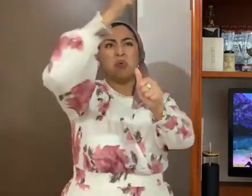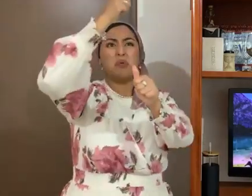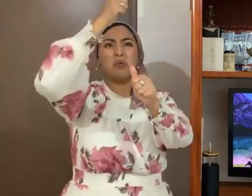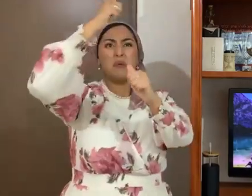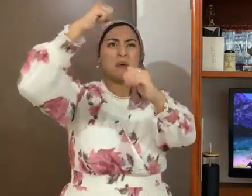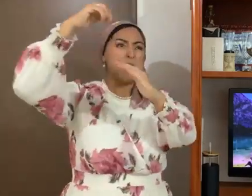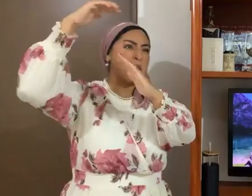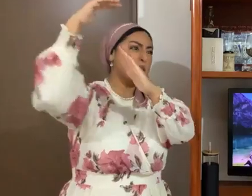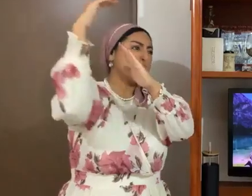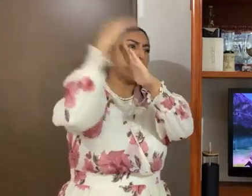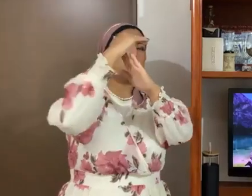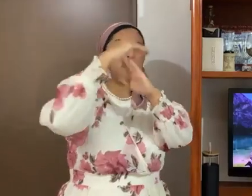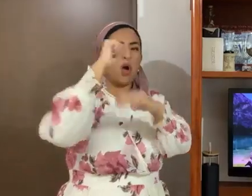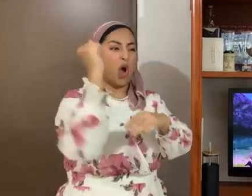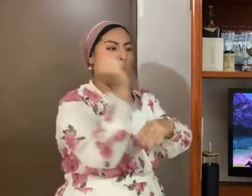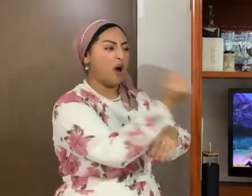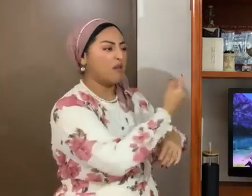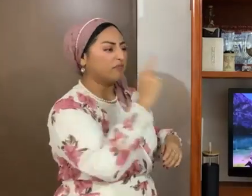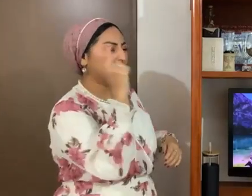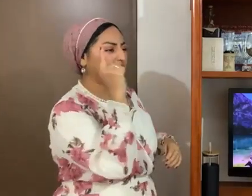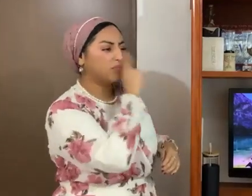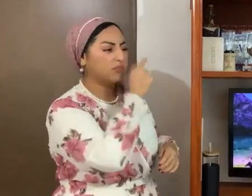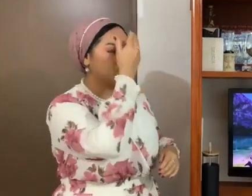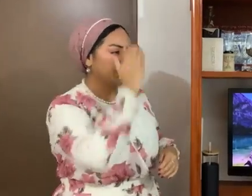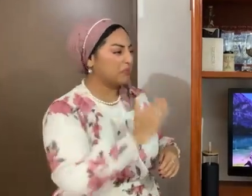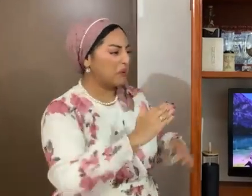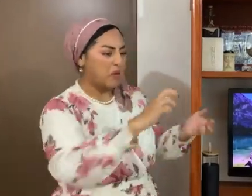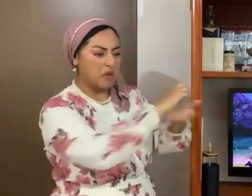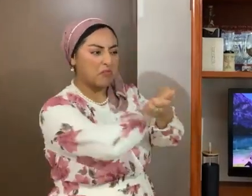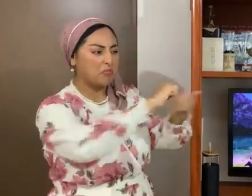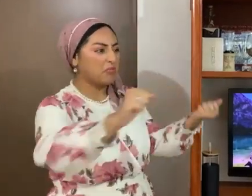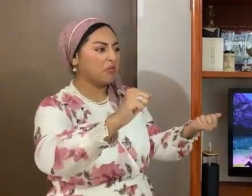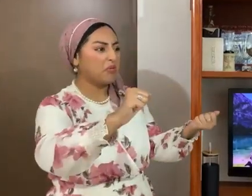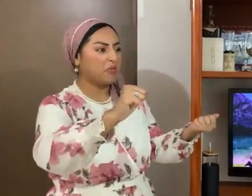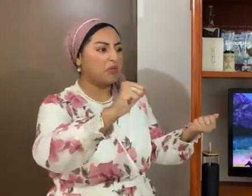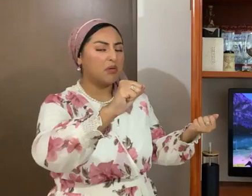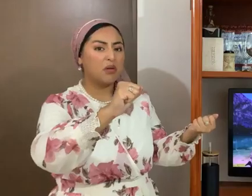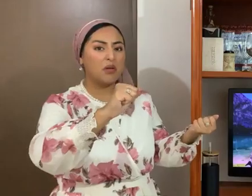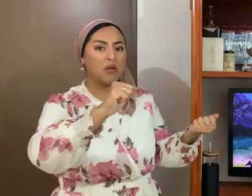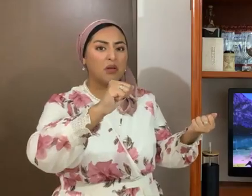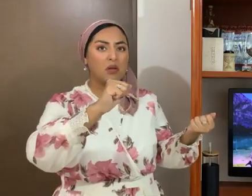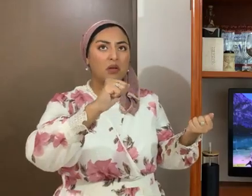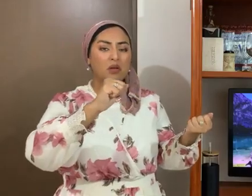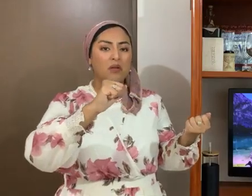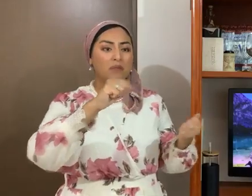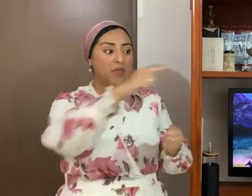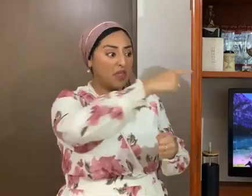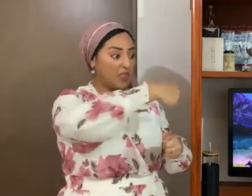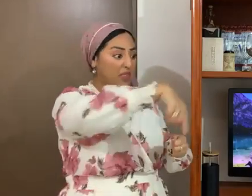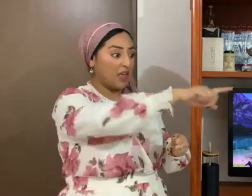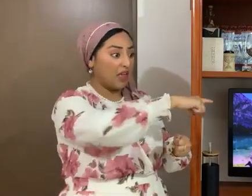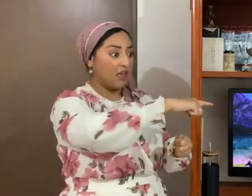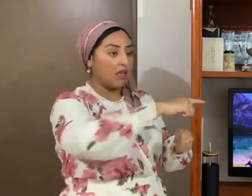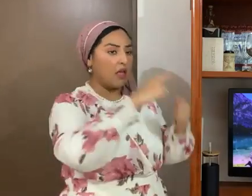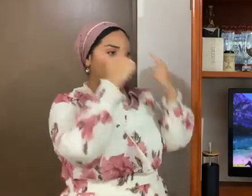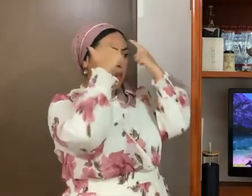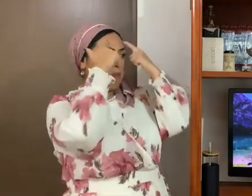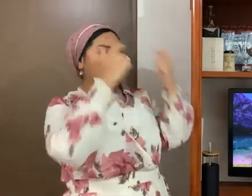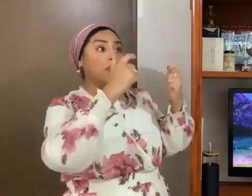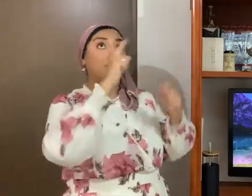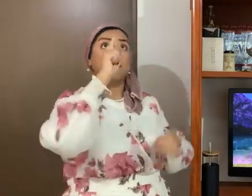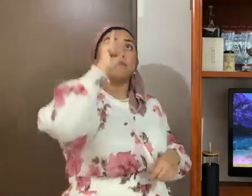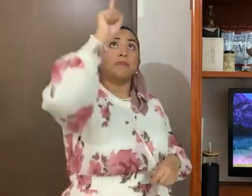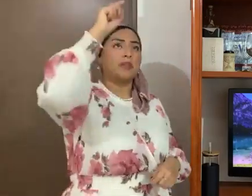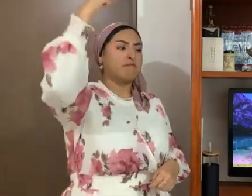todos los dioses falsos, es a lo que se refiere, porque en lo que se ensoberbecieron prevaleció contra